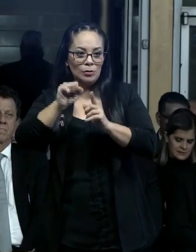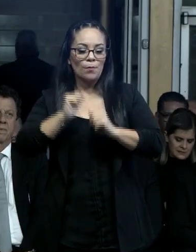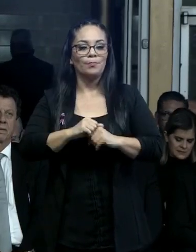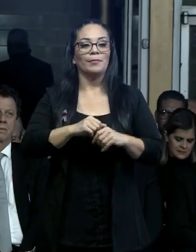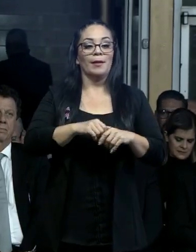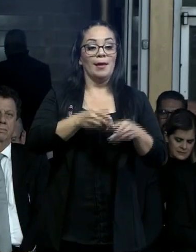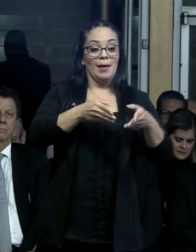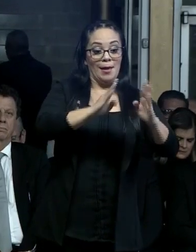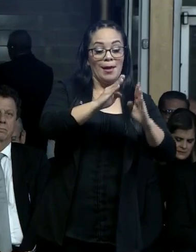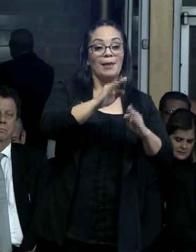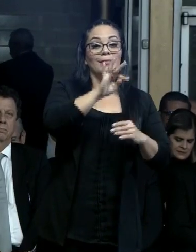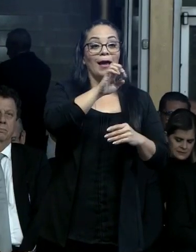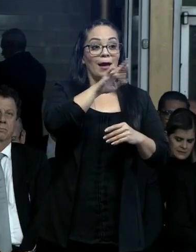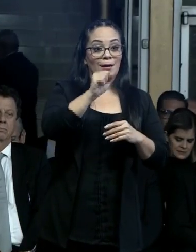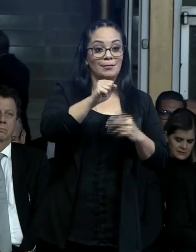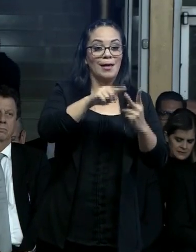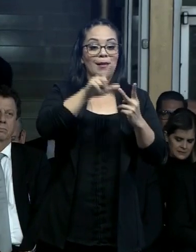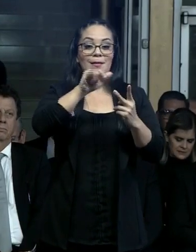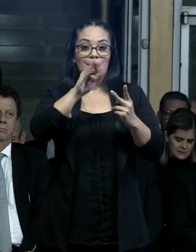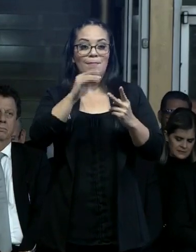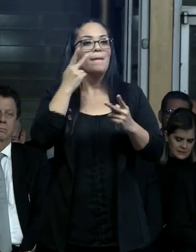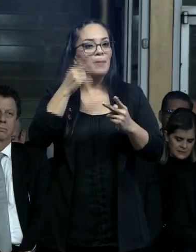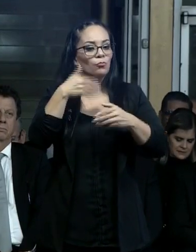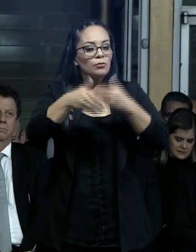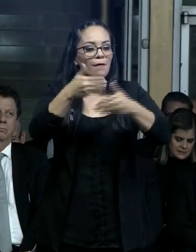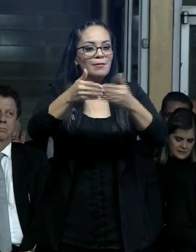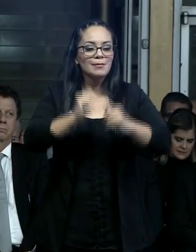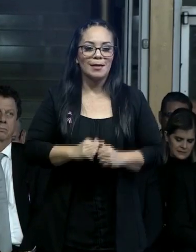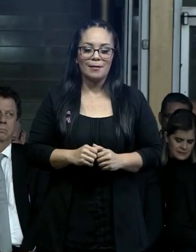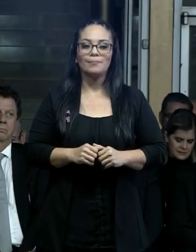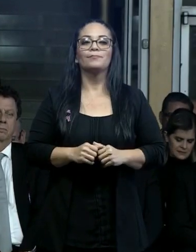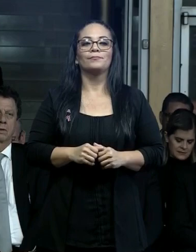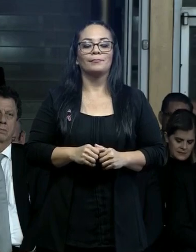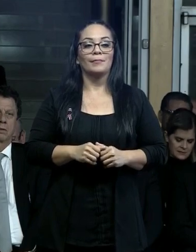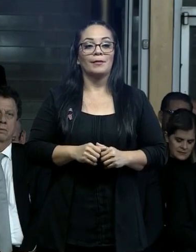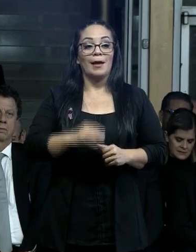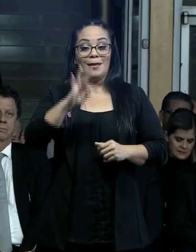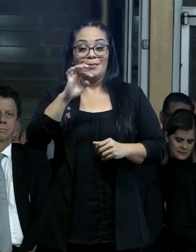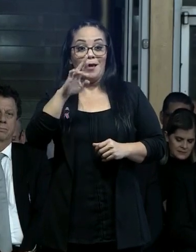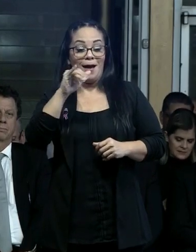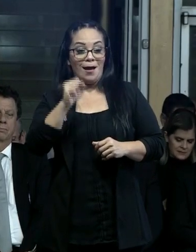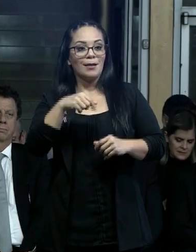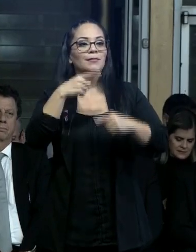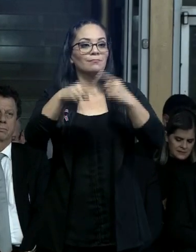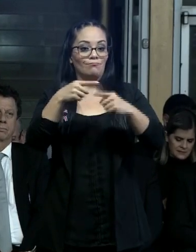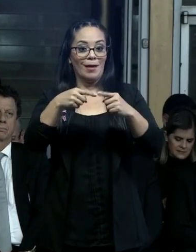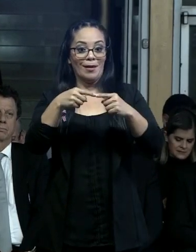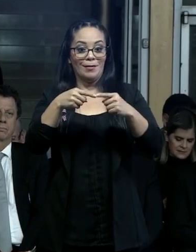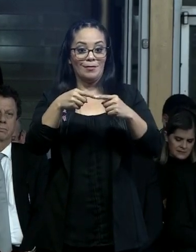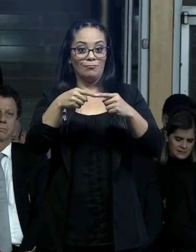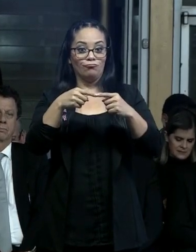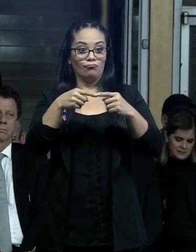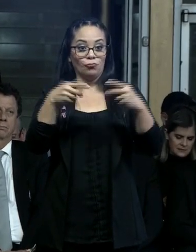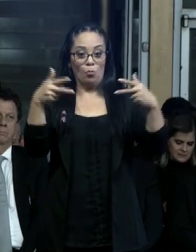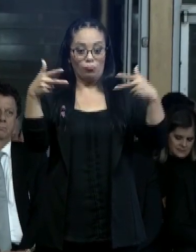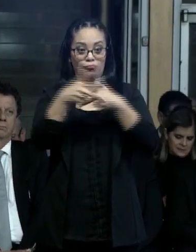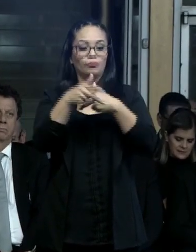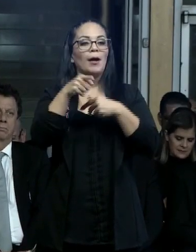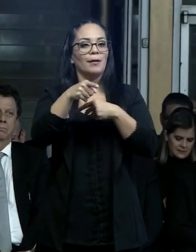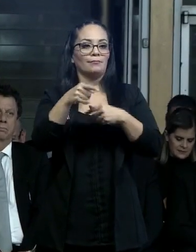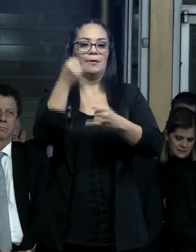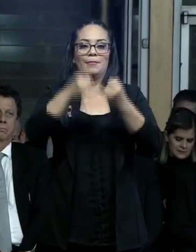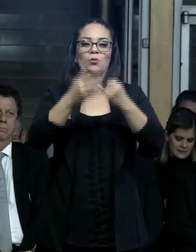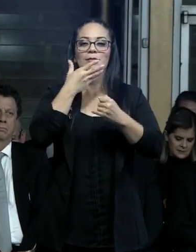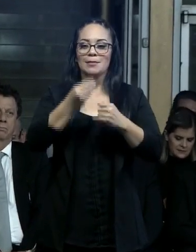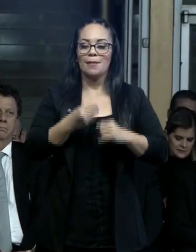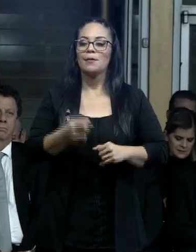Lima finalmente lo vemos avanzar. El intercambio central de Taras estará terminado para diciembre.